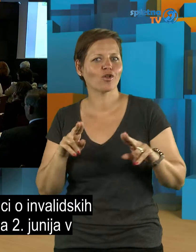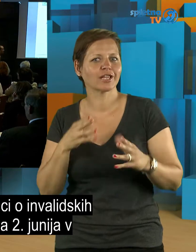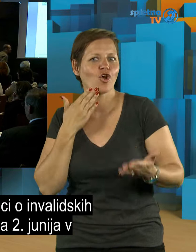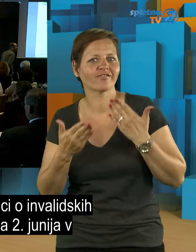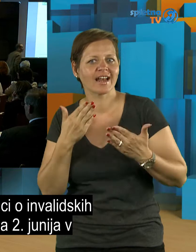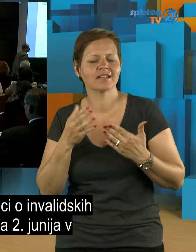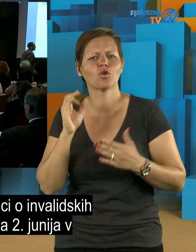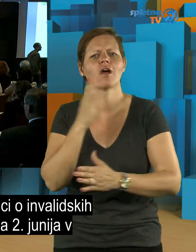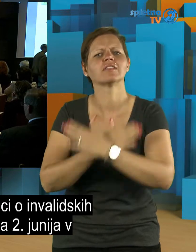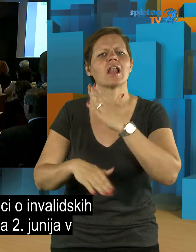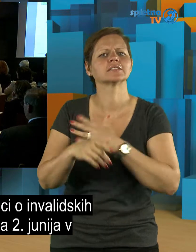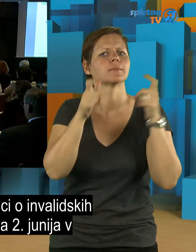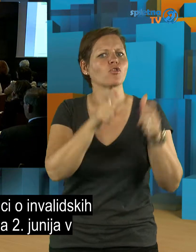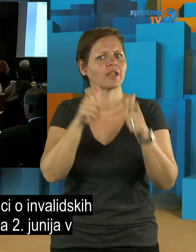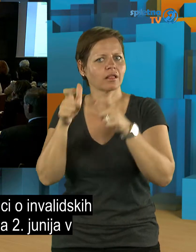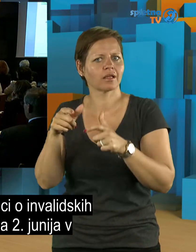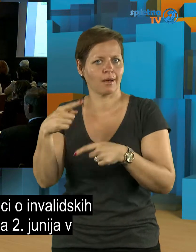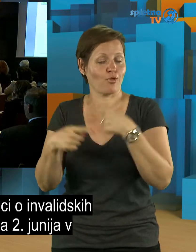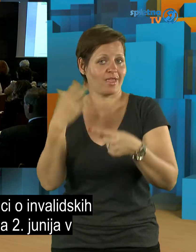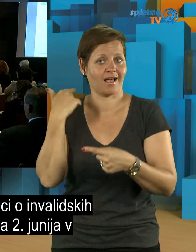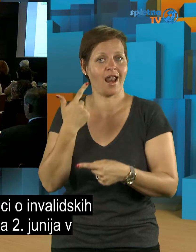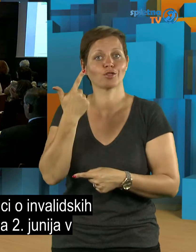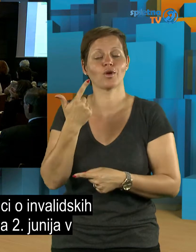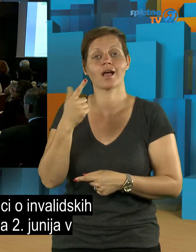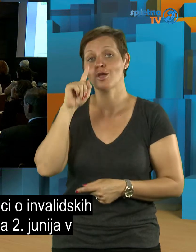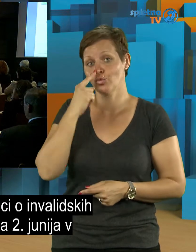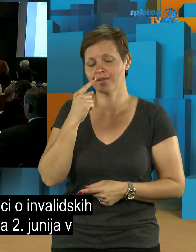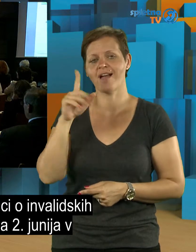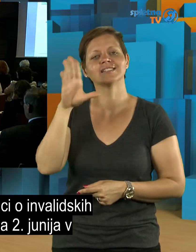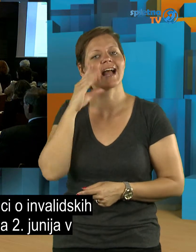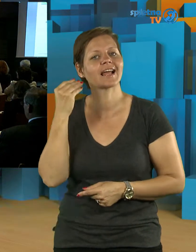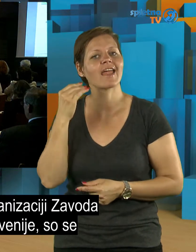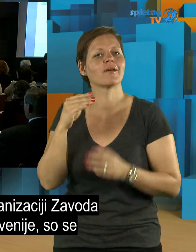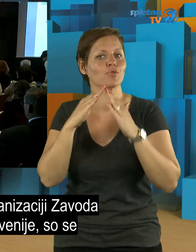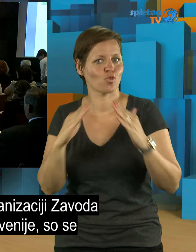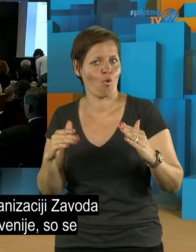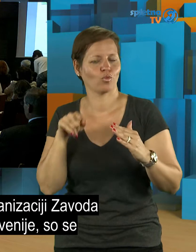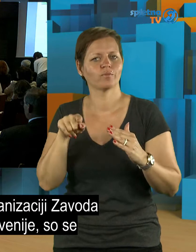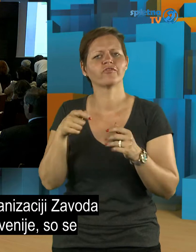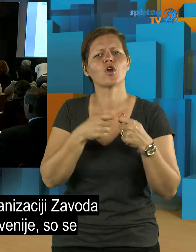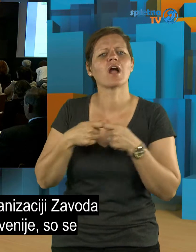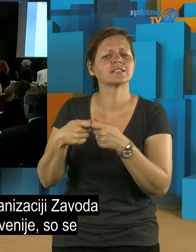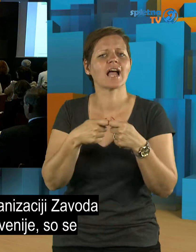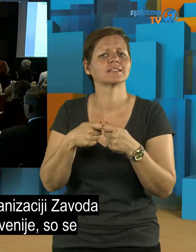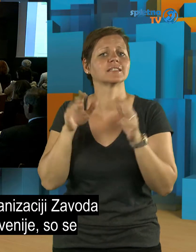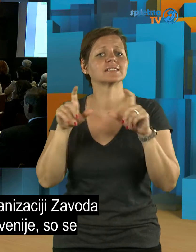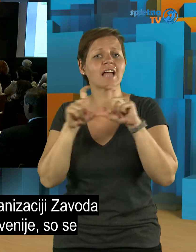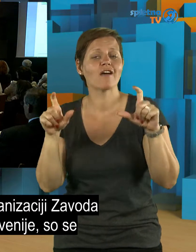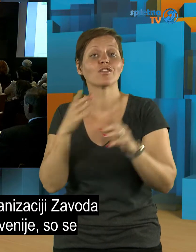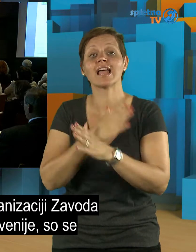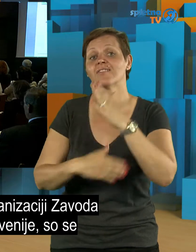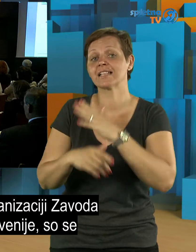Na mednarodni konferenci o invalidskih podjetjih, ki je potekala 2. junija v Cankarjevem domu v organizaciji